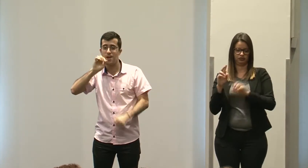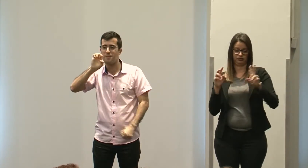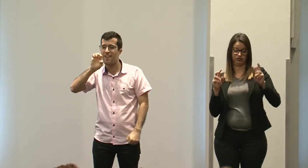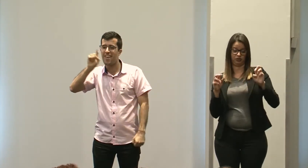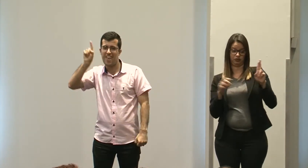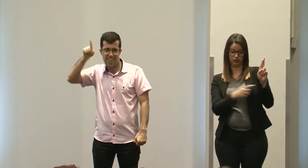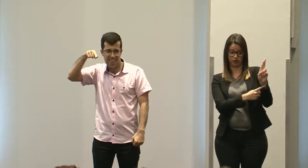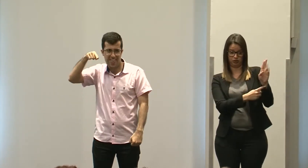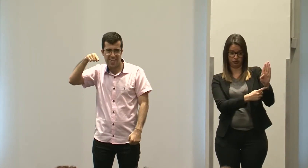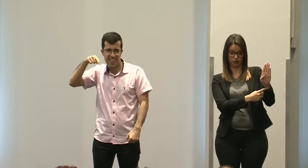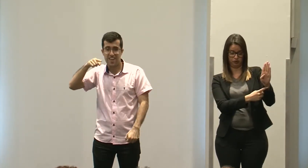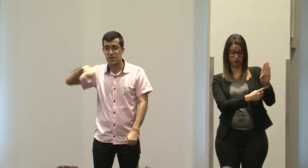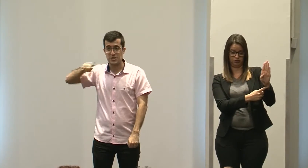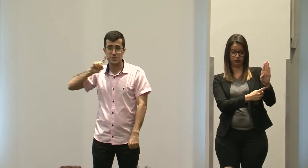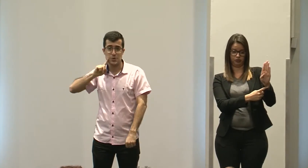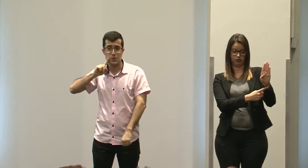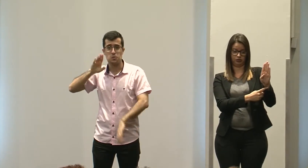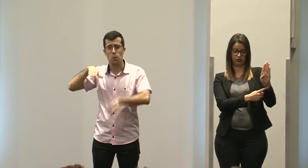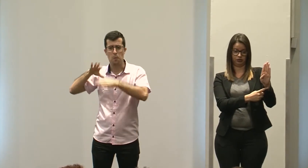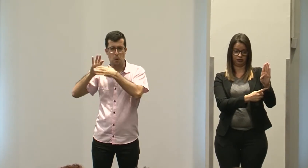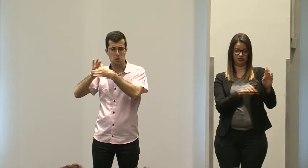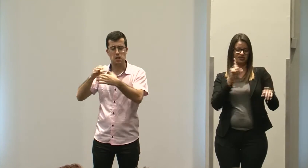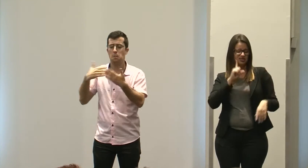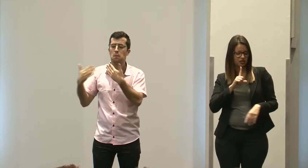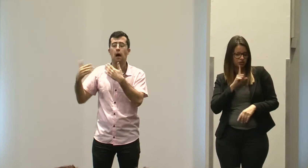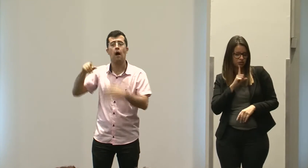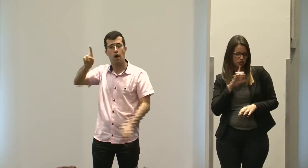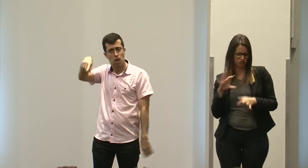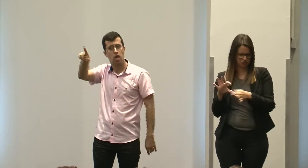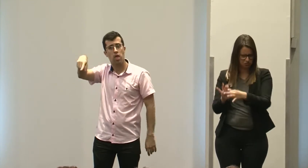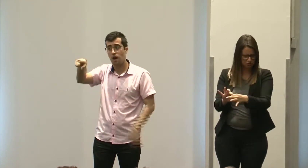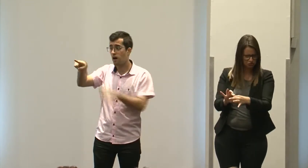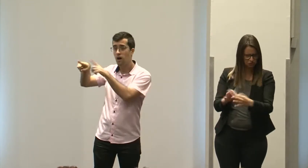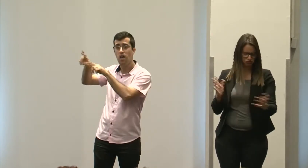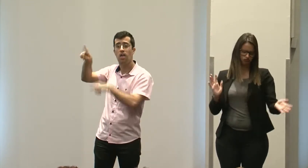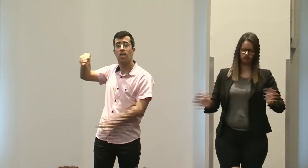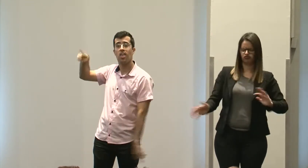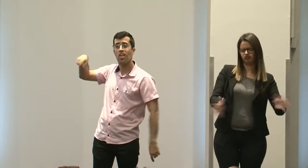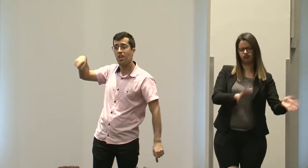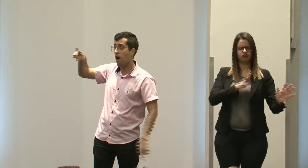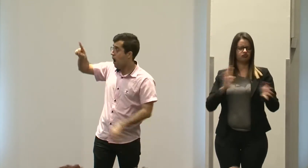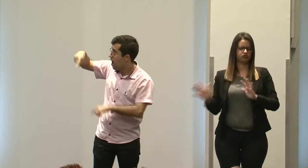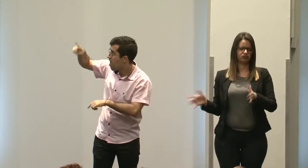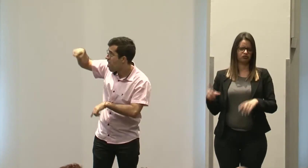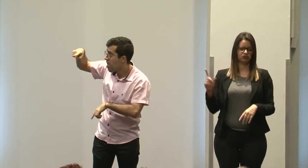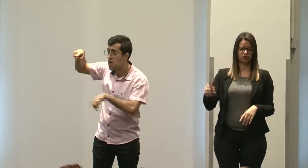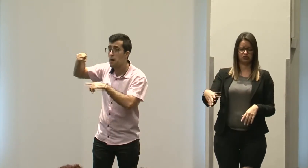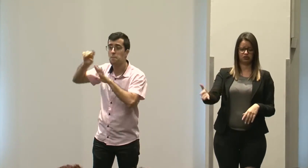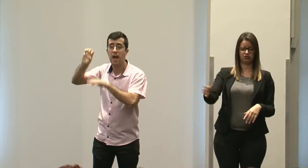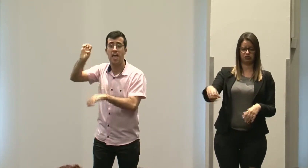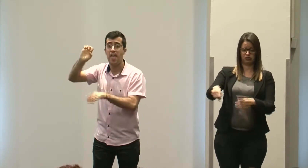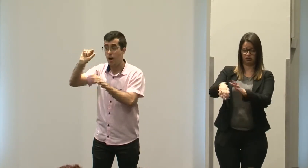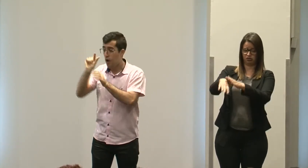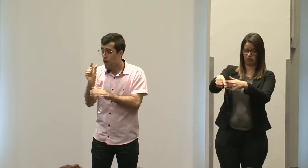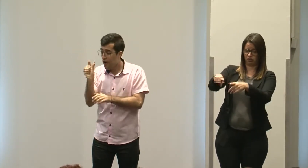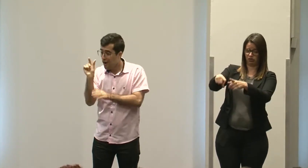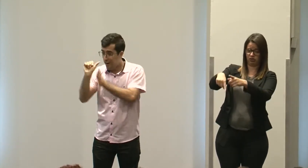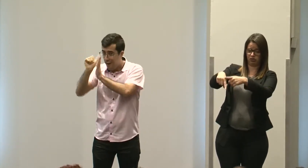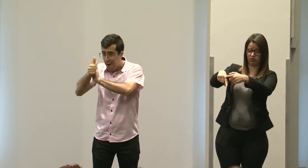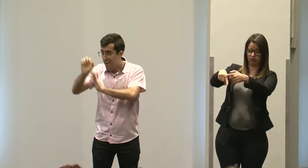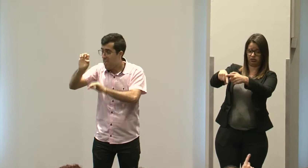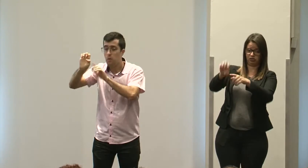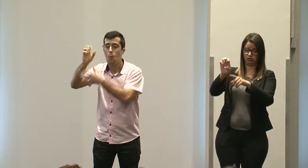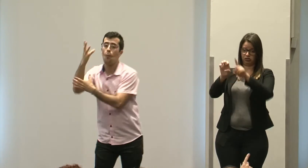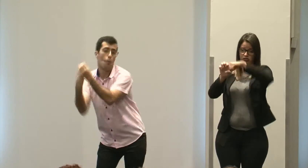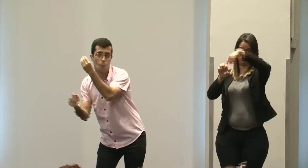não? Eu acredito que sim, porque, por exemplo, o verbo ser, quando nós utilizamos no presente, nós